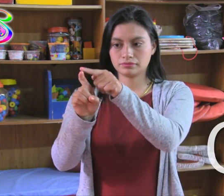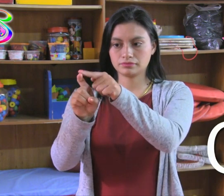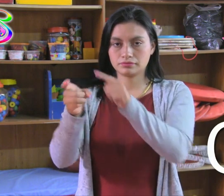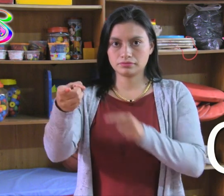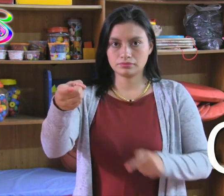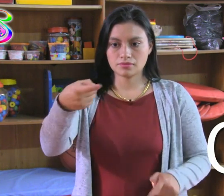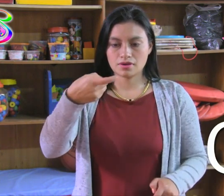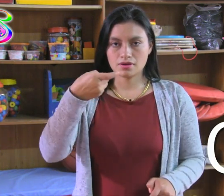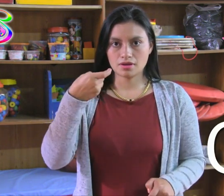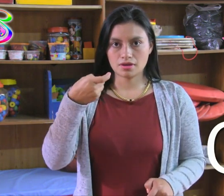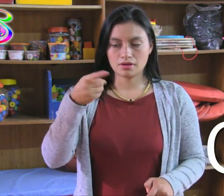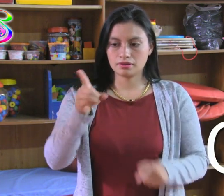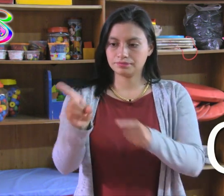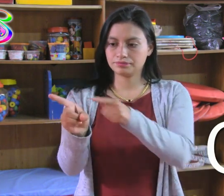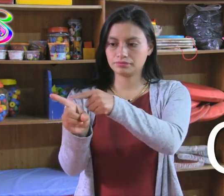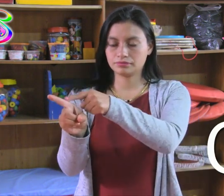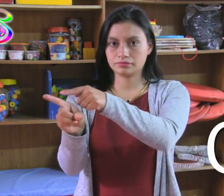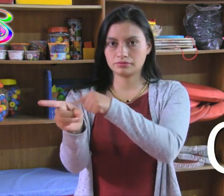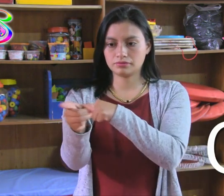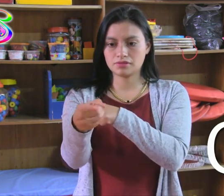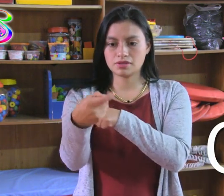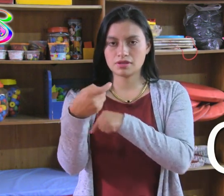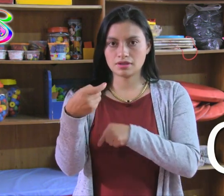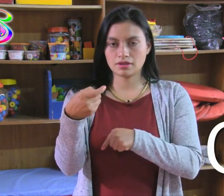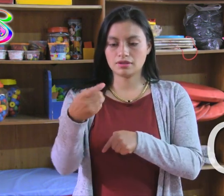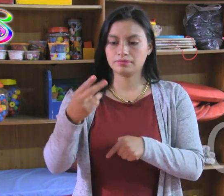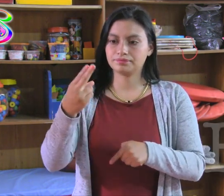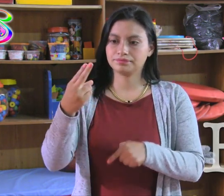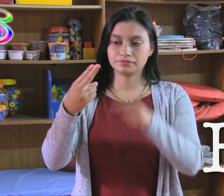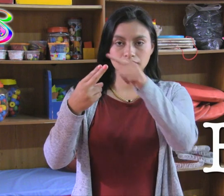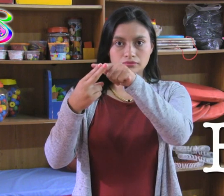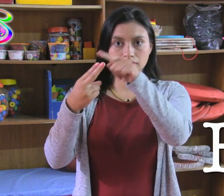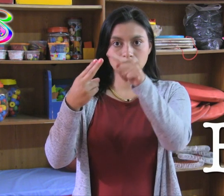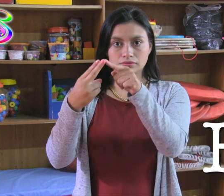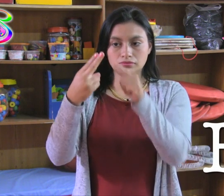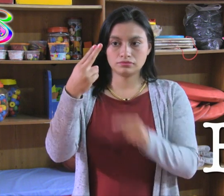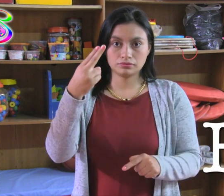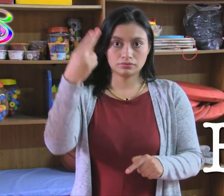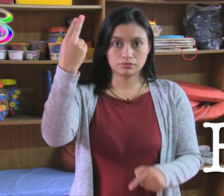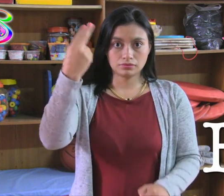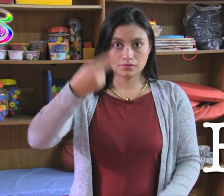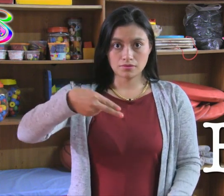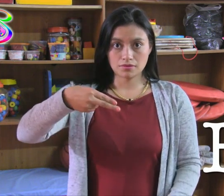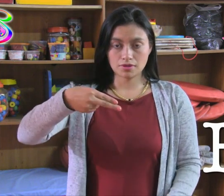Letra G, hacemos un gancho con el dedo índice. Letra H, índice y corazón, y lo